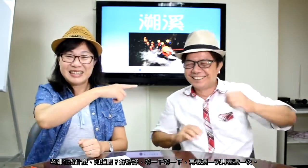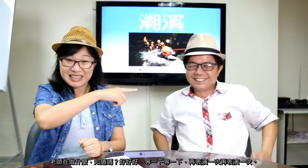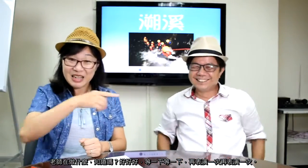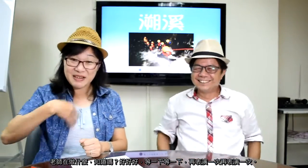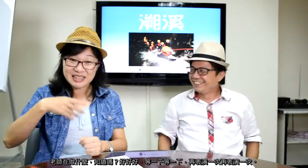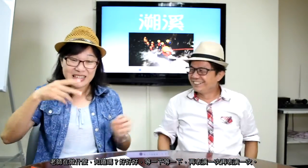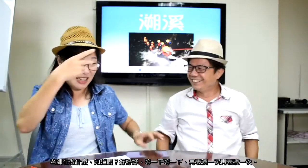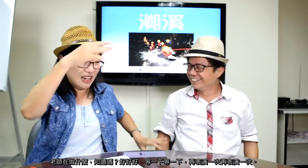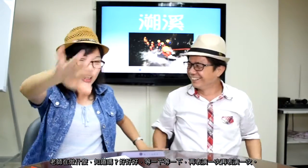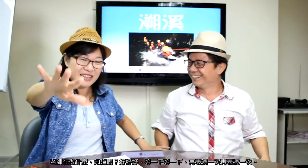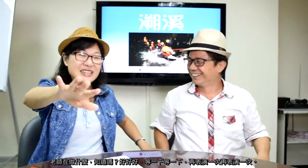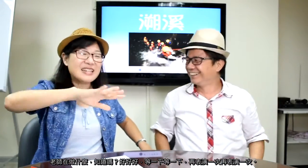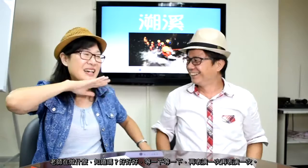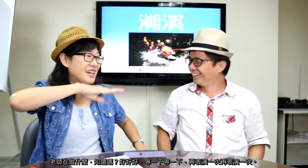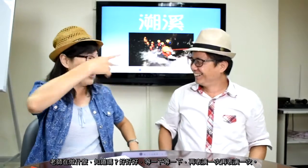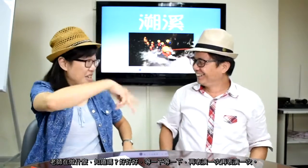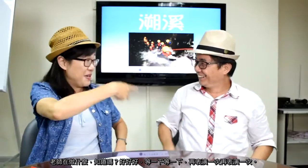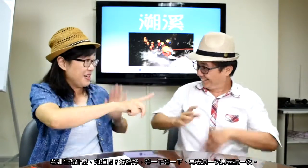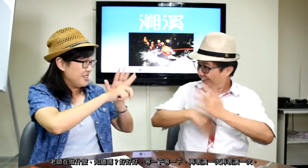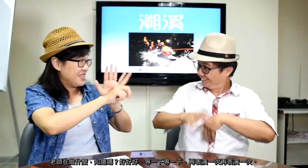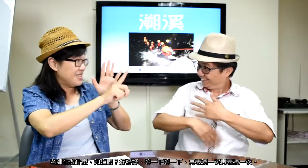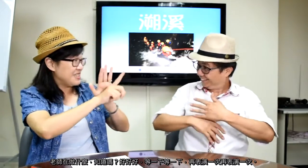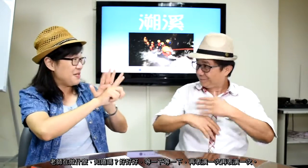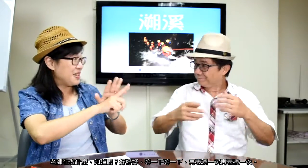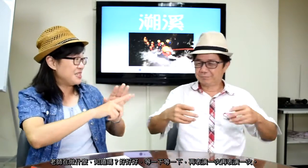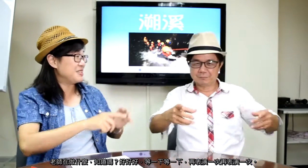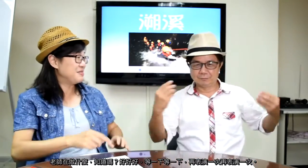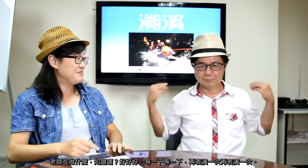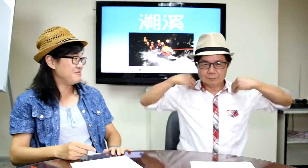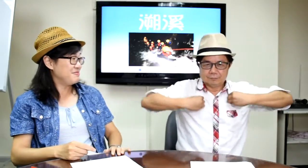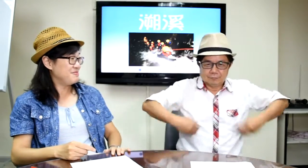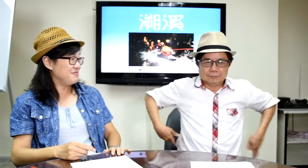知道吗？好了好了，等一下等一下，再表演一次，再表演一次。